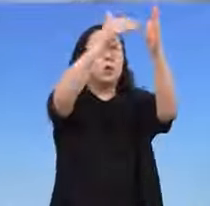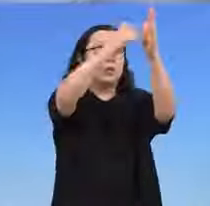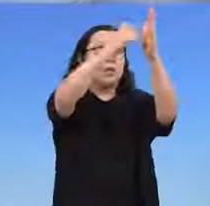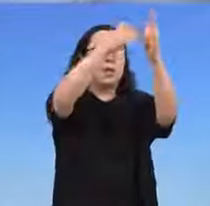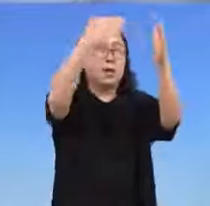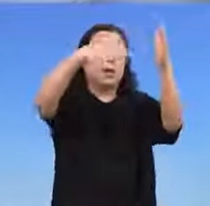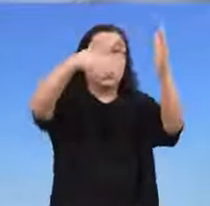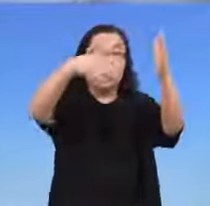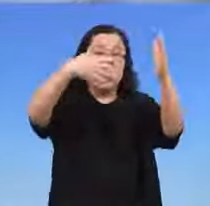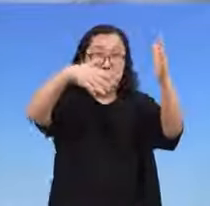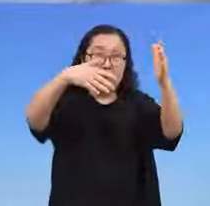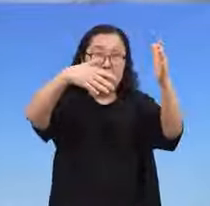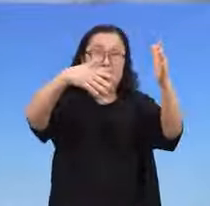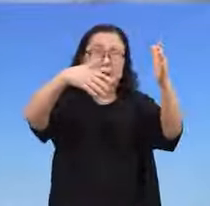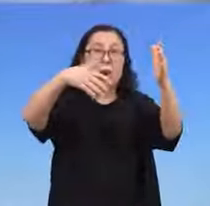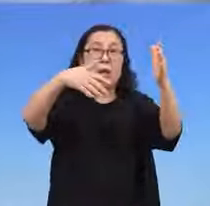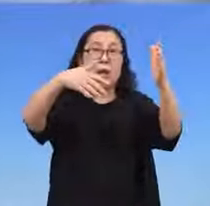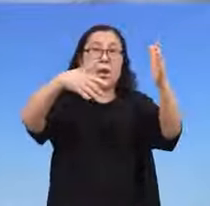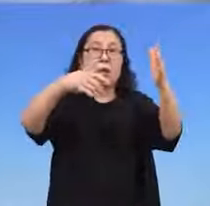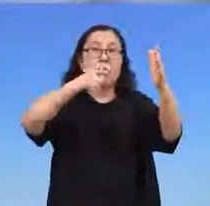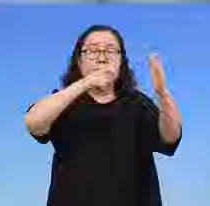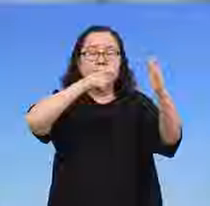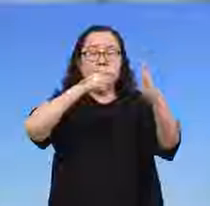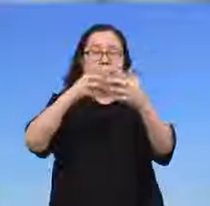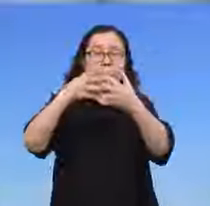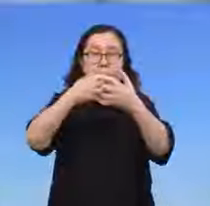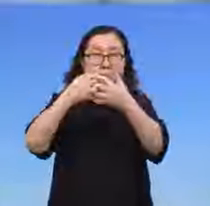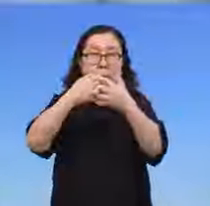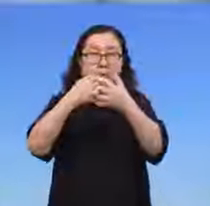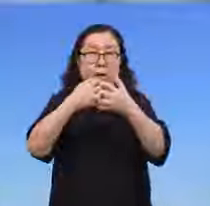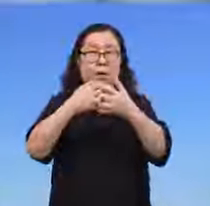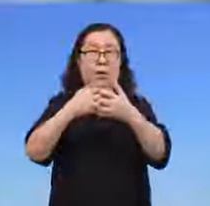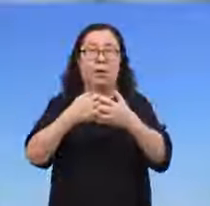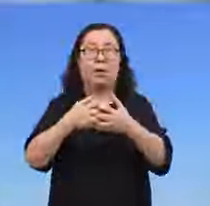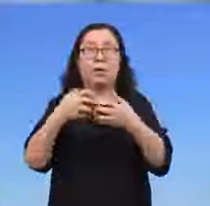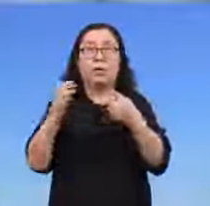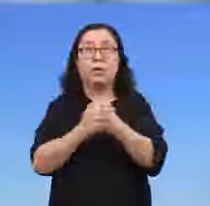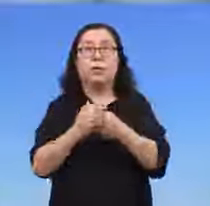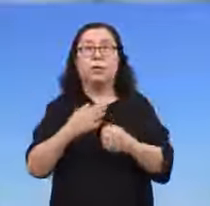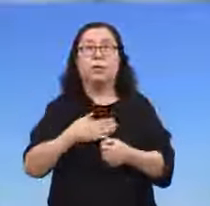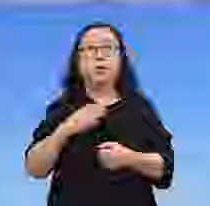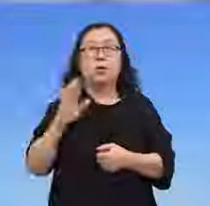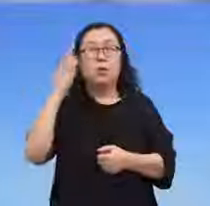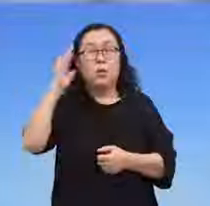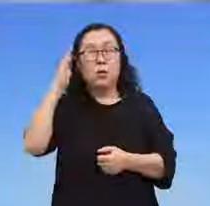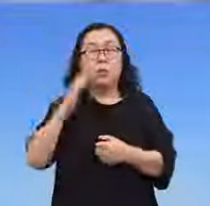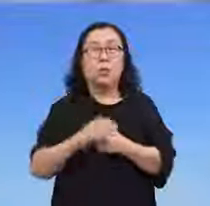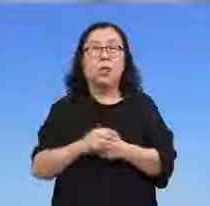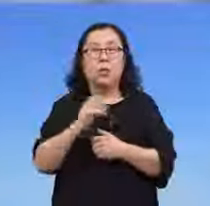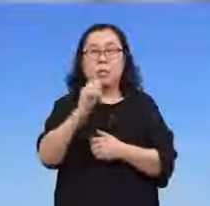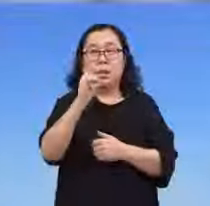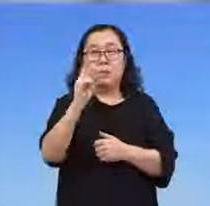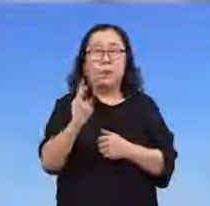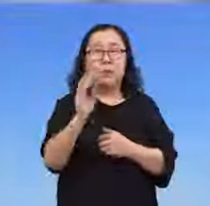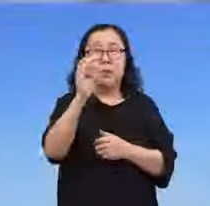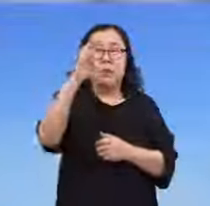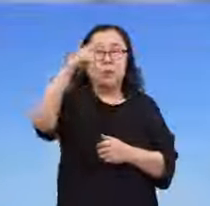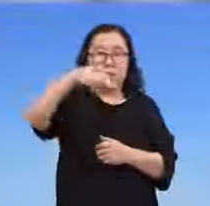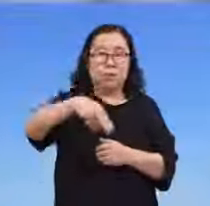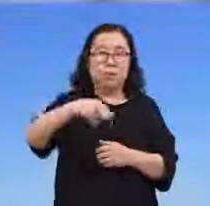토마스 브룩스의 저 명언을 제가 보면서 요즘에 우리나라가 유산균 그러잖아요. 막 TV에만 크면 뭐